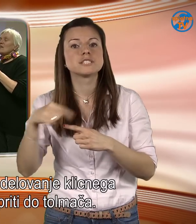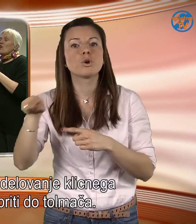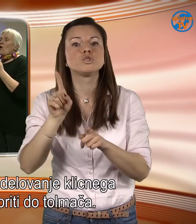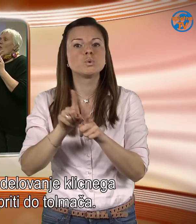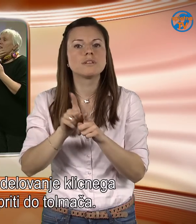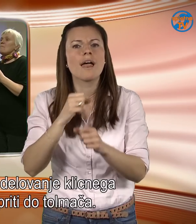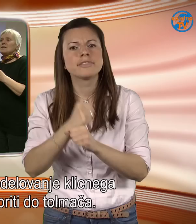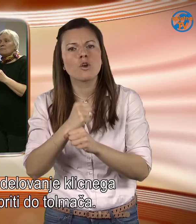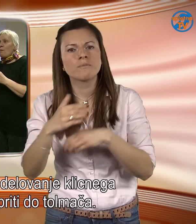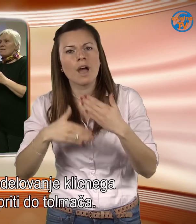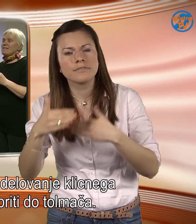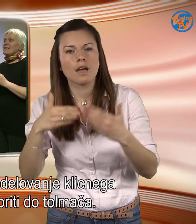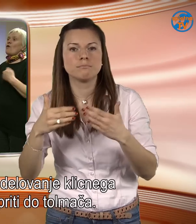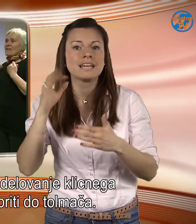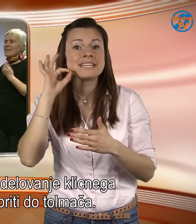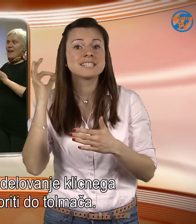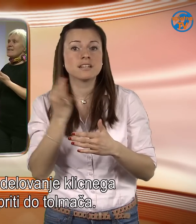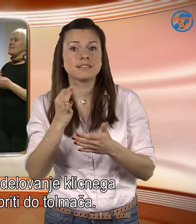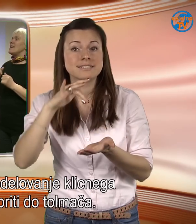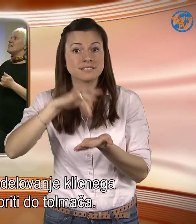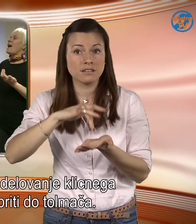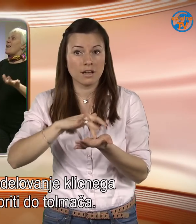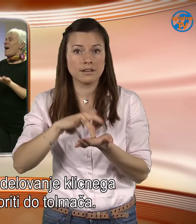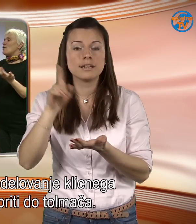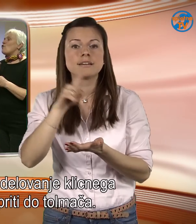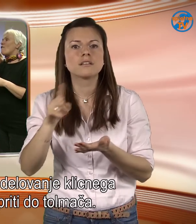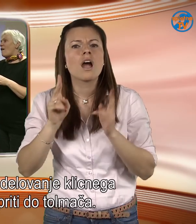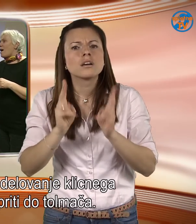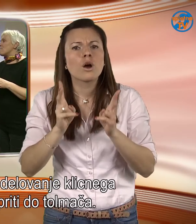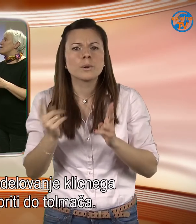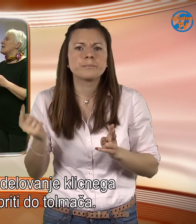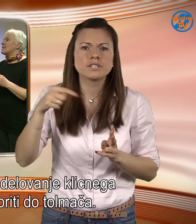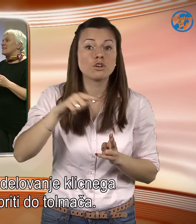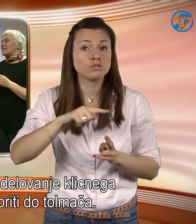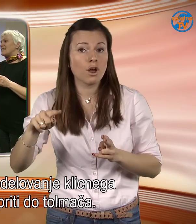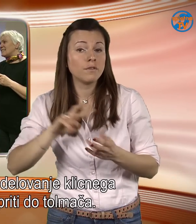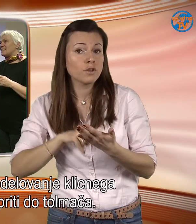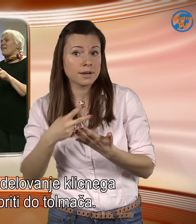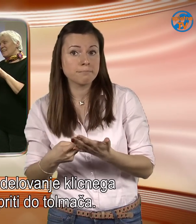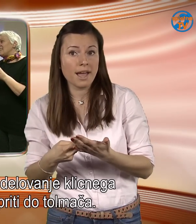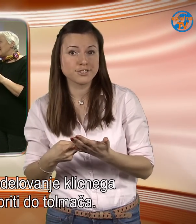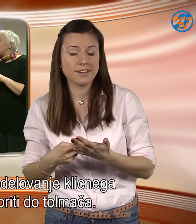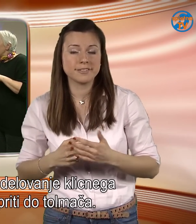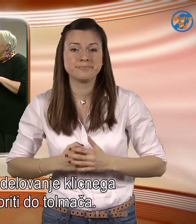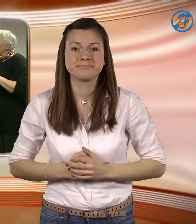Predstavili so tudi delovanje klicnega centra in kako priti do tolmača.